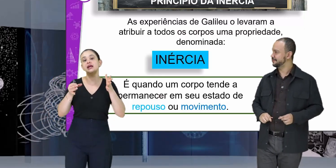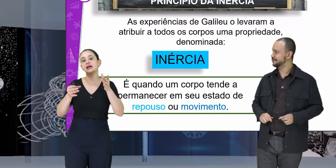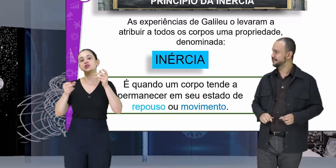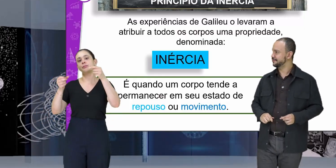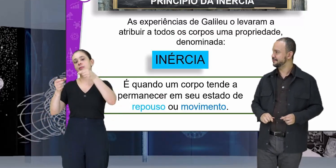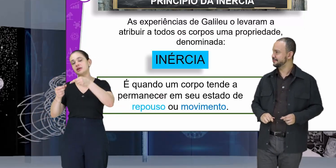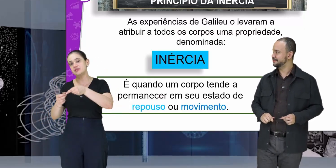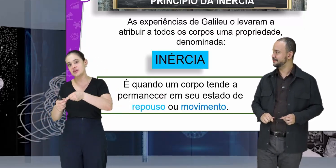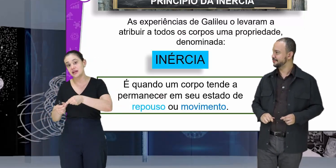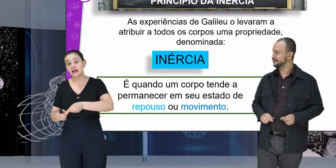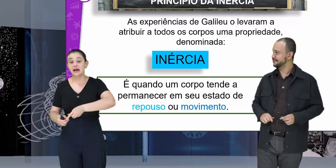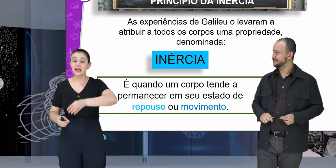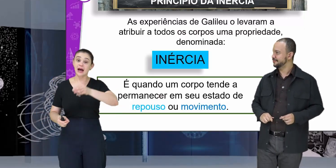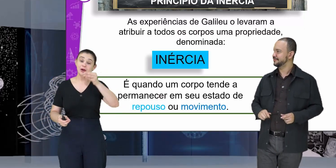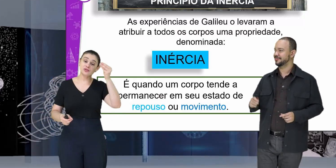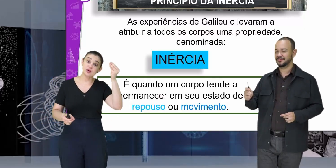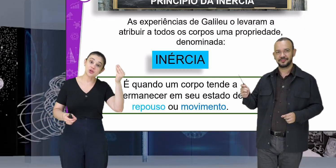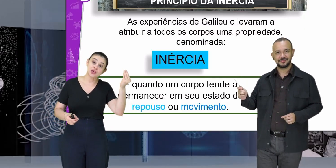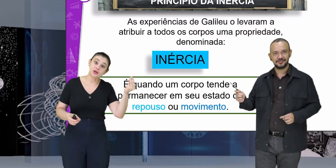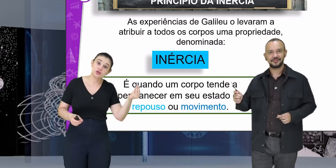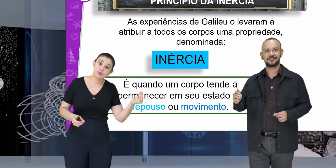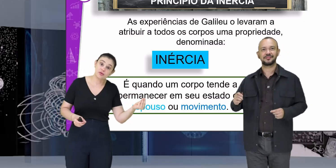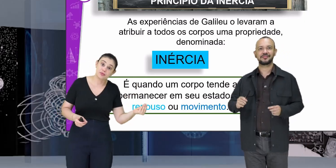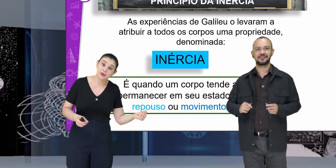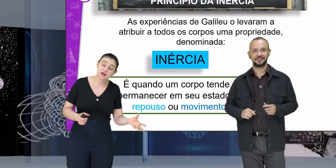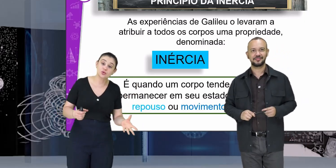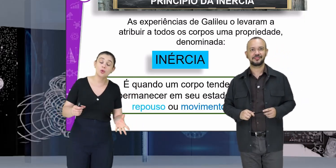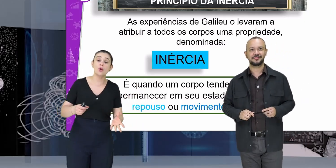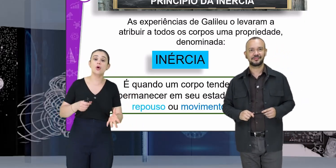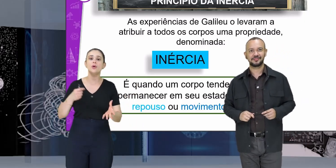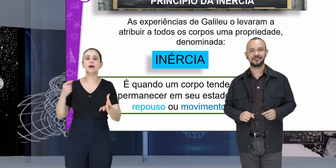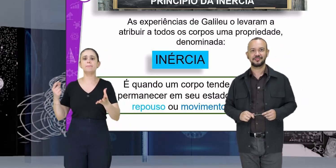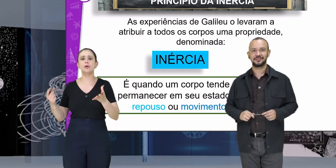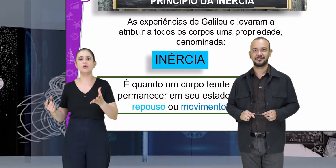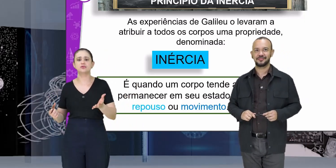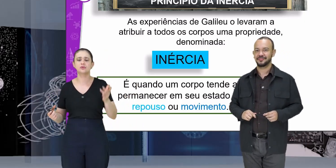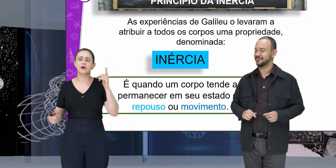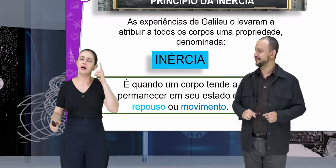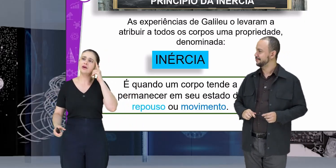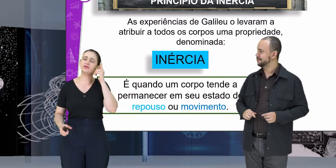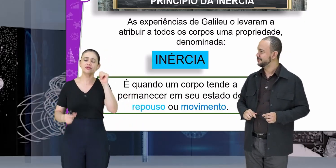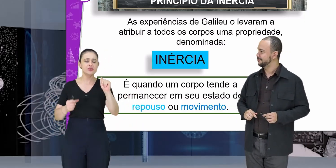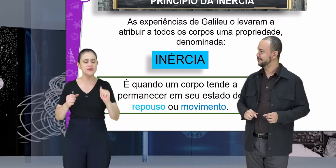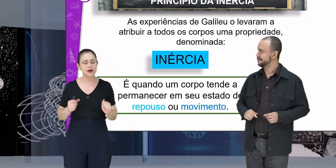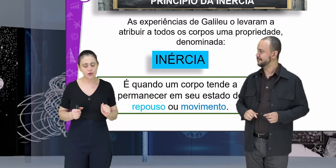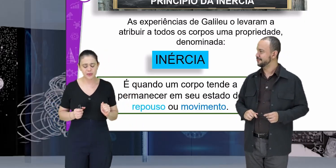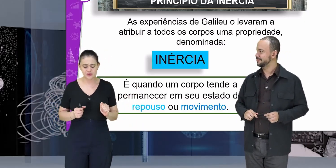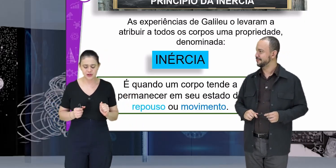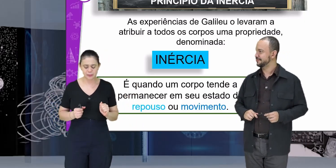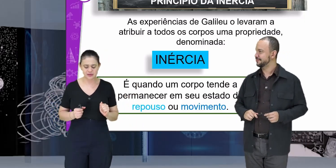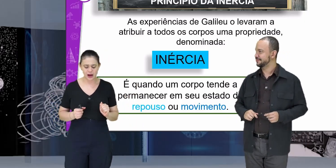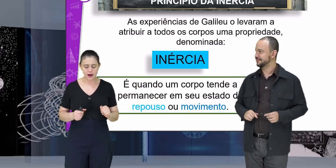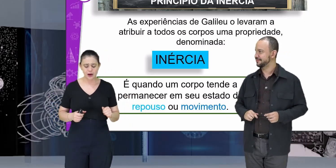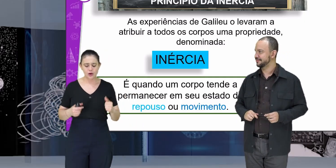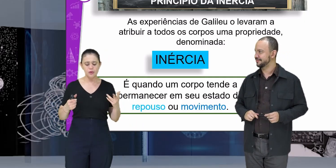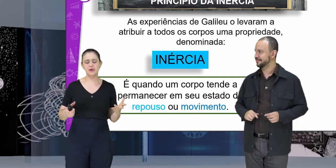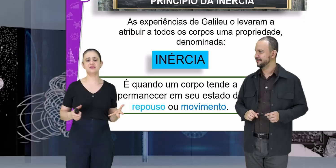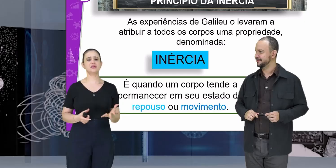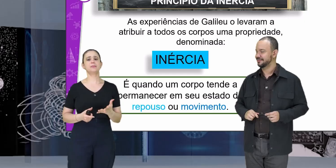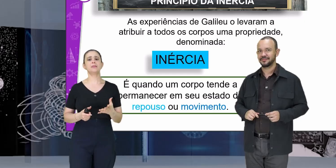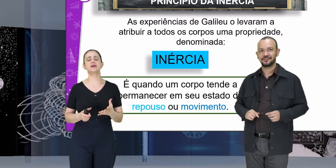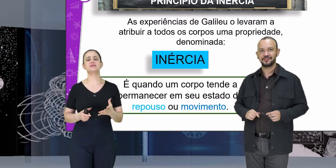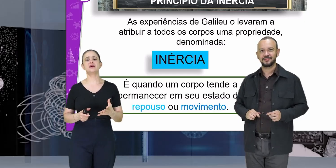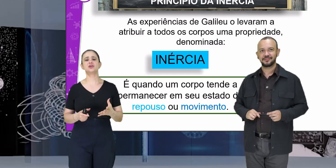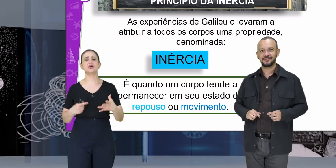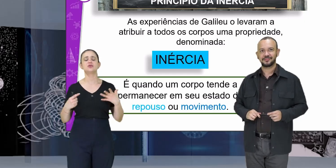corpo tende a permanecer lá no seu estado de movimento ou repouso. Aí você vai ficar começando a pensar, como